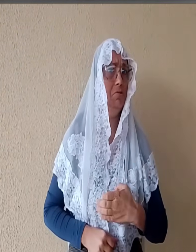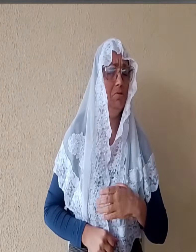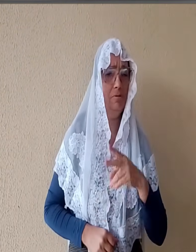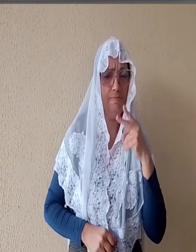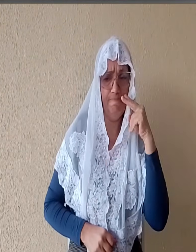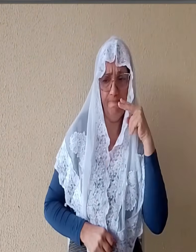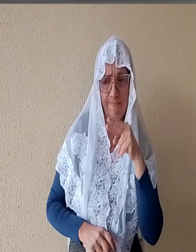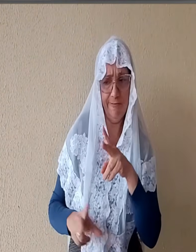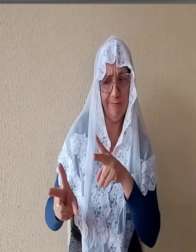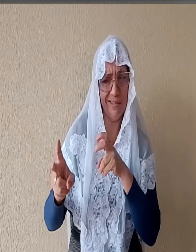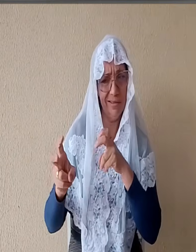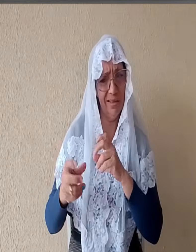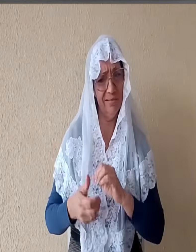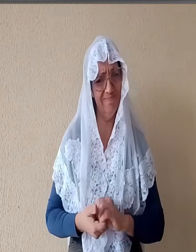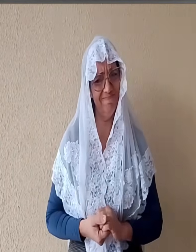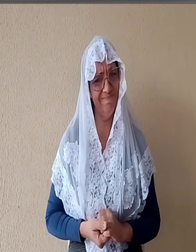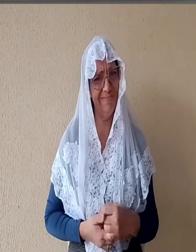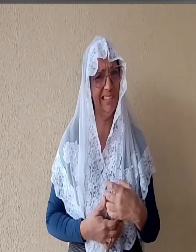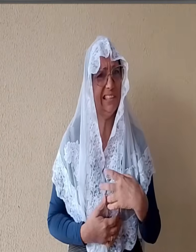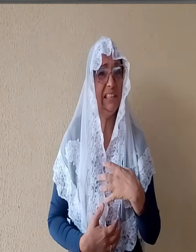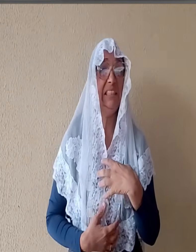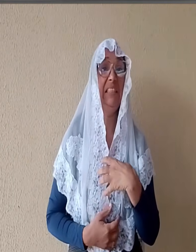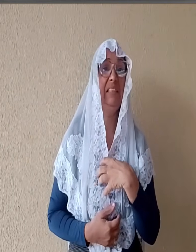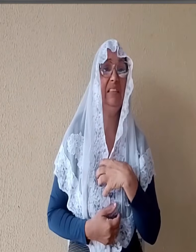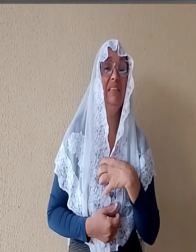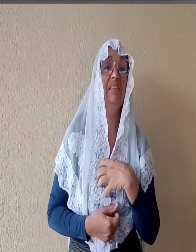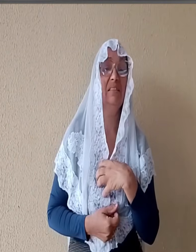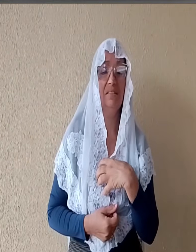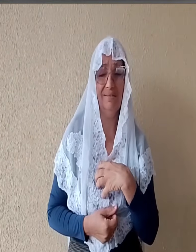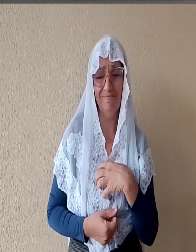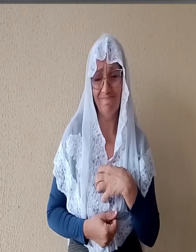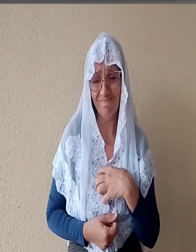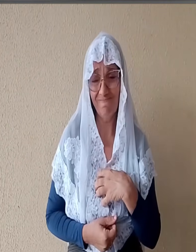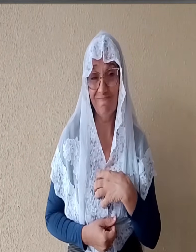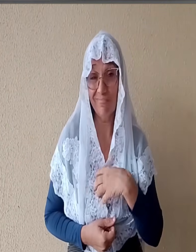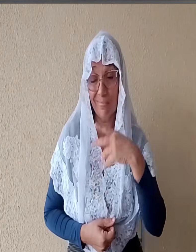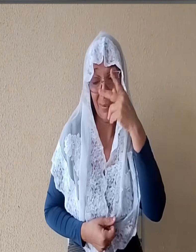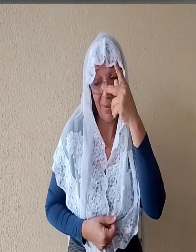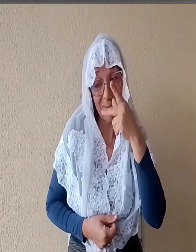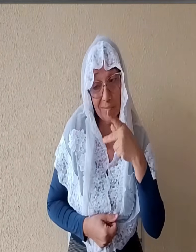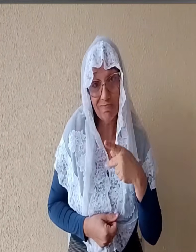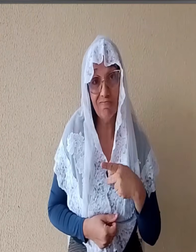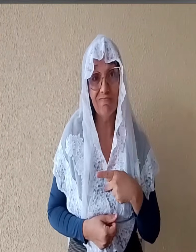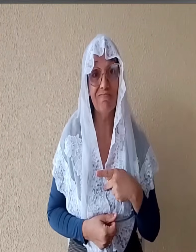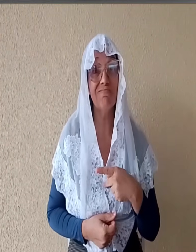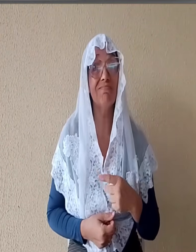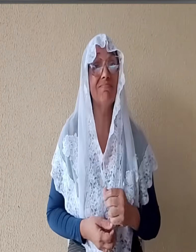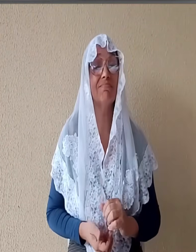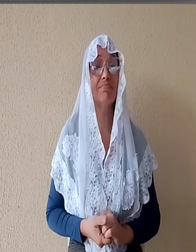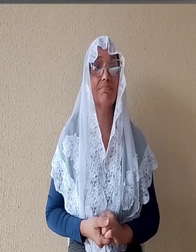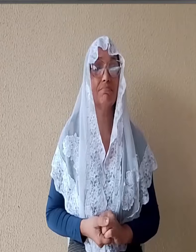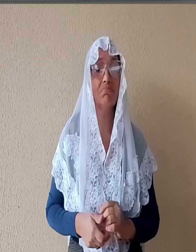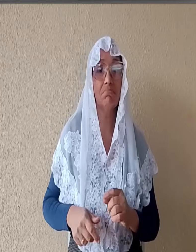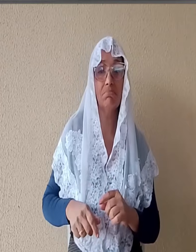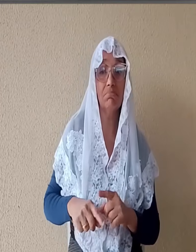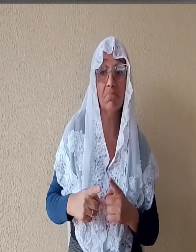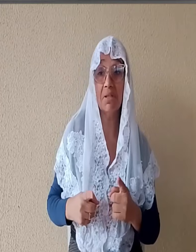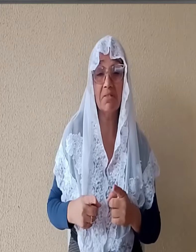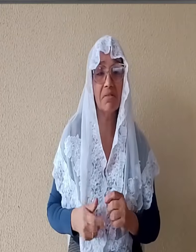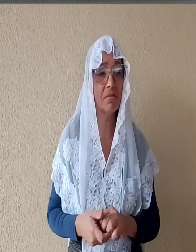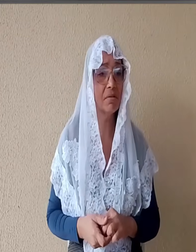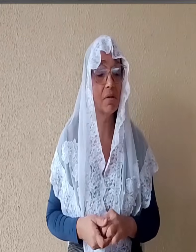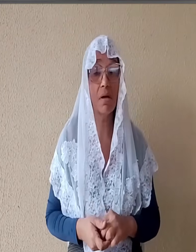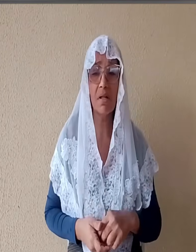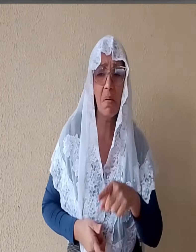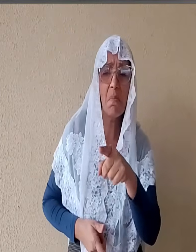ela não fluiria. Ah, mas falou em linguagem. Tem que ter 2 ou 3